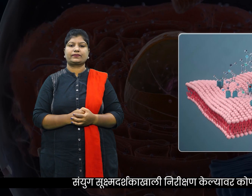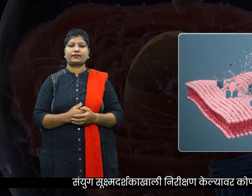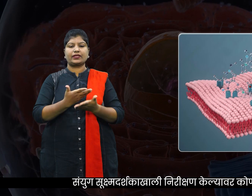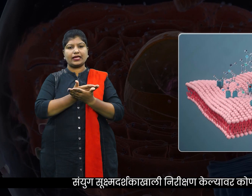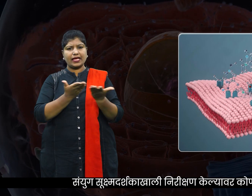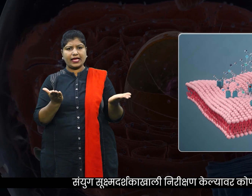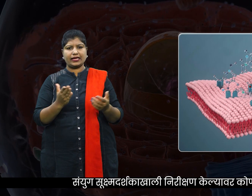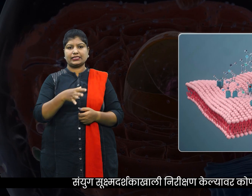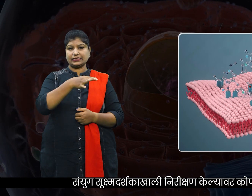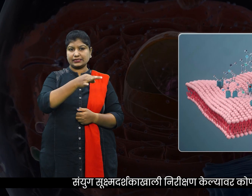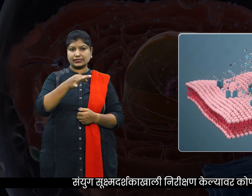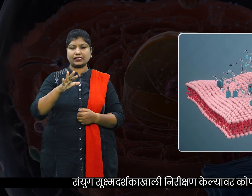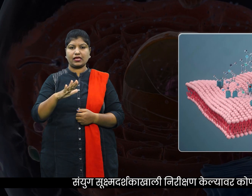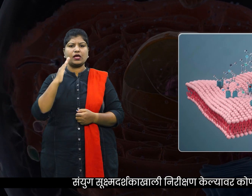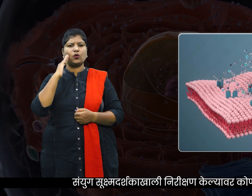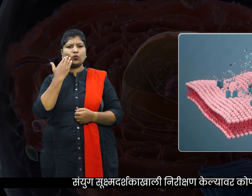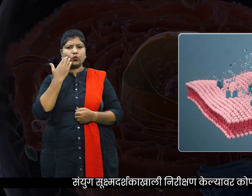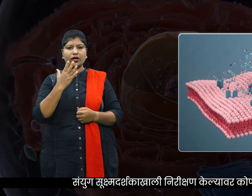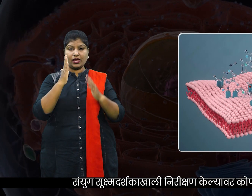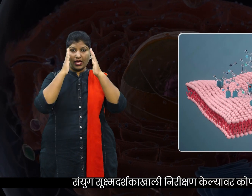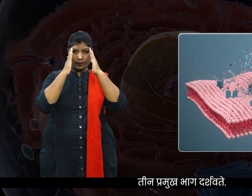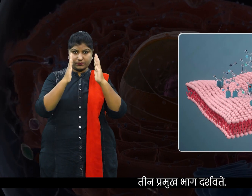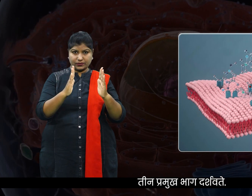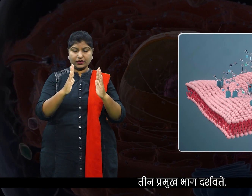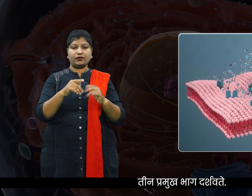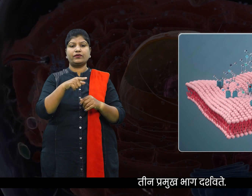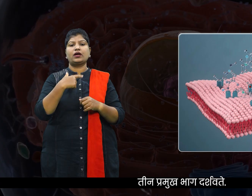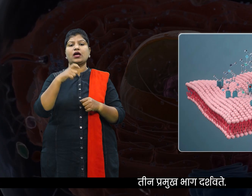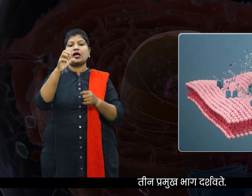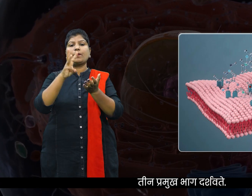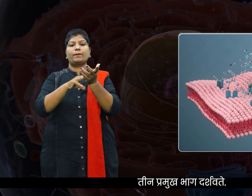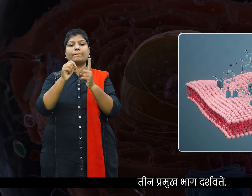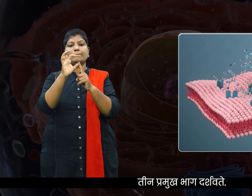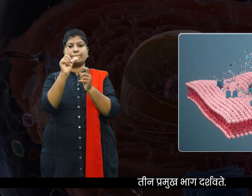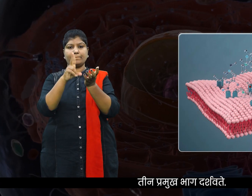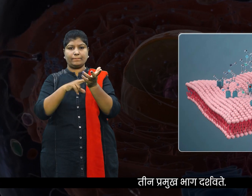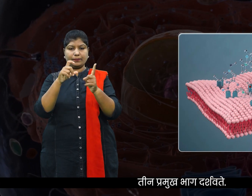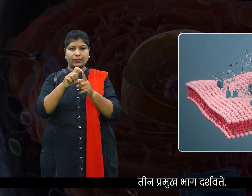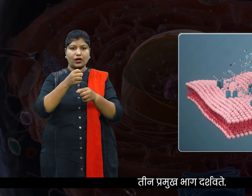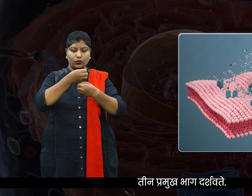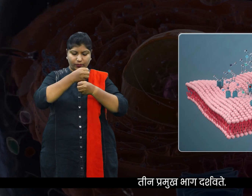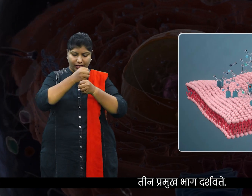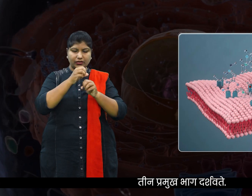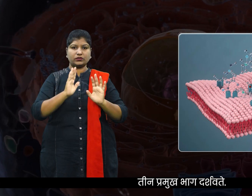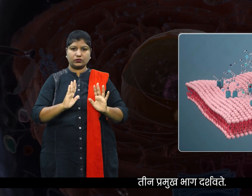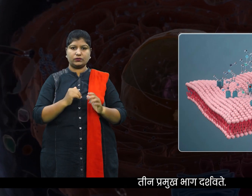संयुक्त सूक्ष्मदर्शकाखाली निरीक्षण केल्यावर कोणतीही पेशी 3 प्रमुख भाग दर्शवते.